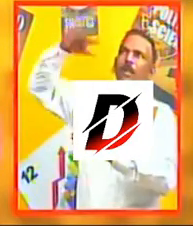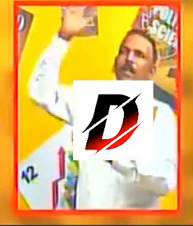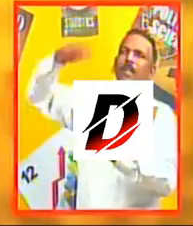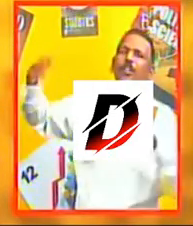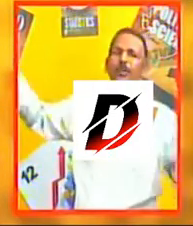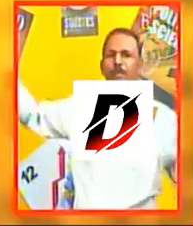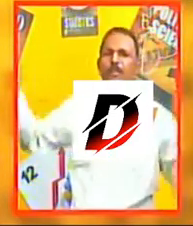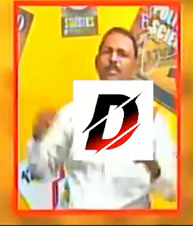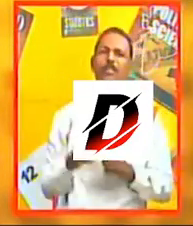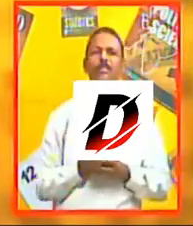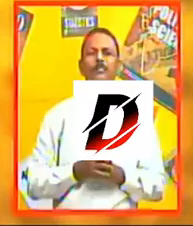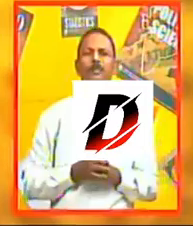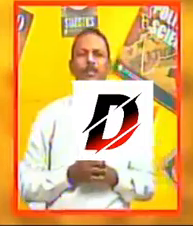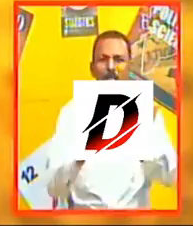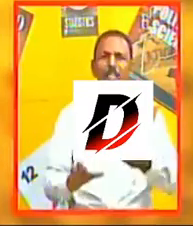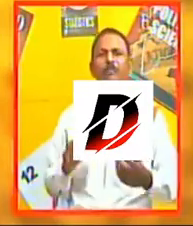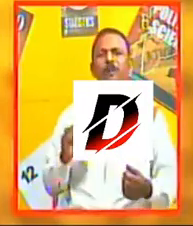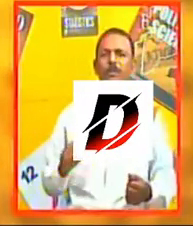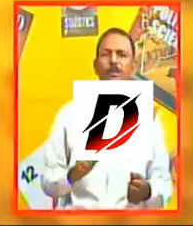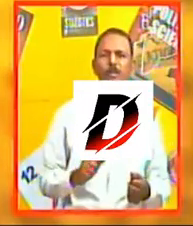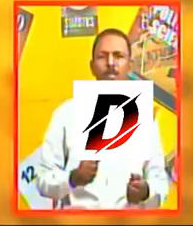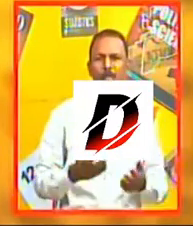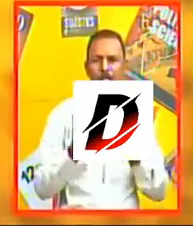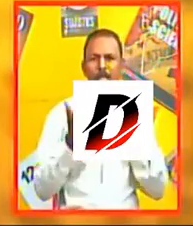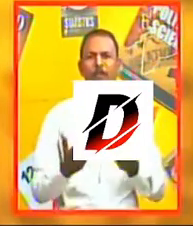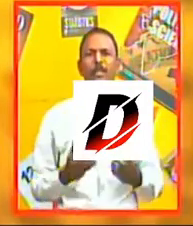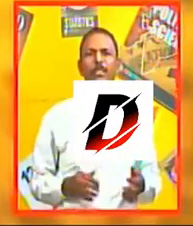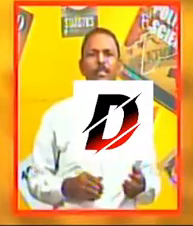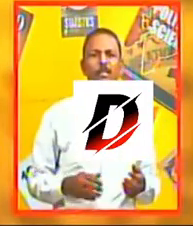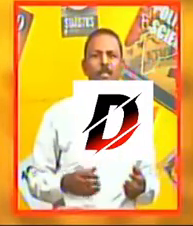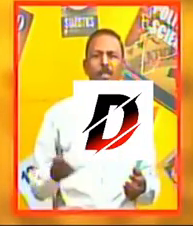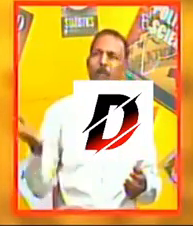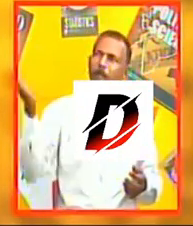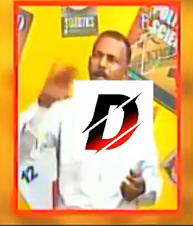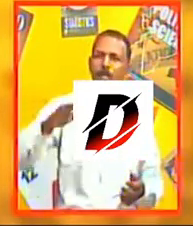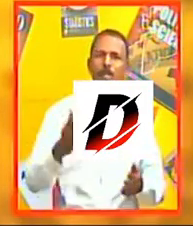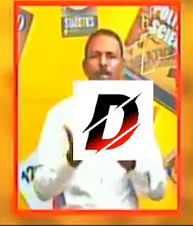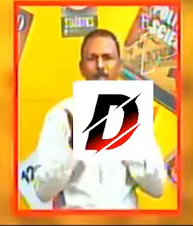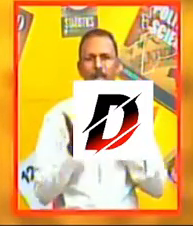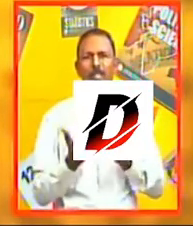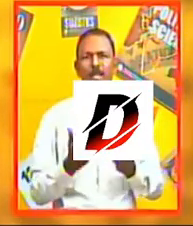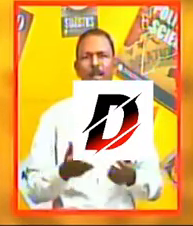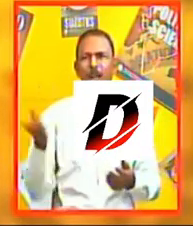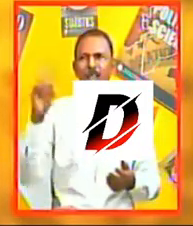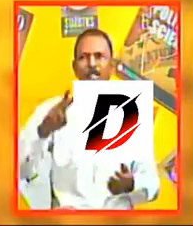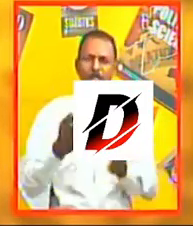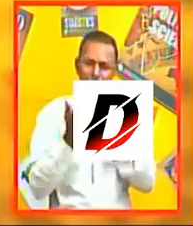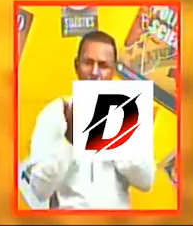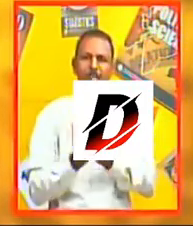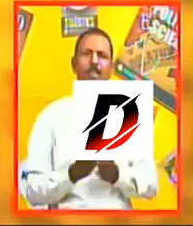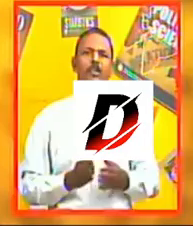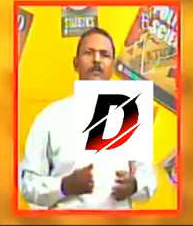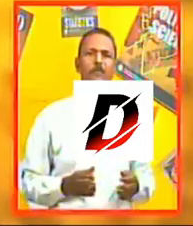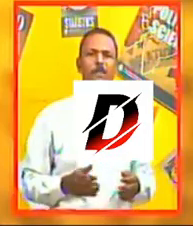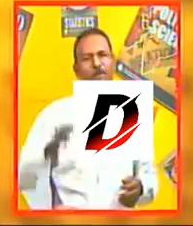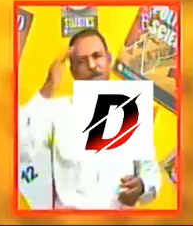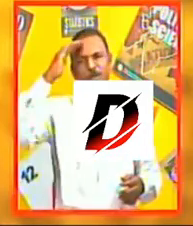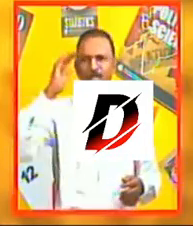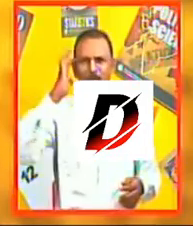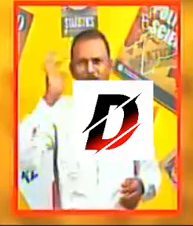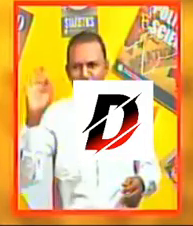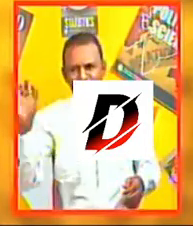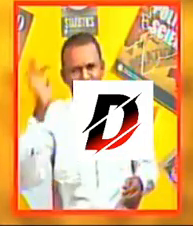அதிக மலைப்பொழிவை கொடுக்கிறது. இதெல்லாம் நீங்கள் ஒரு தடவை பார்த்துட்டு வாங்க, மீண்டும் அடுத்து வரக்கூடிய கிளாஸில் இன்னொரு தொடர்ச்சியாக